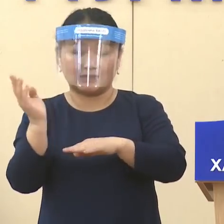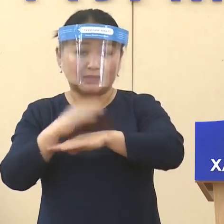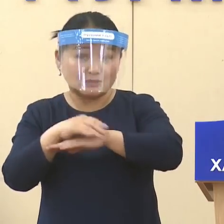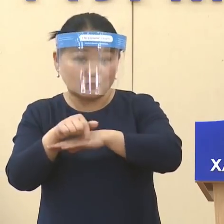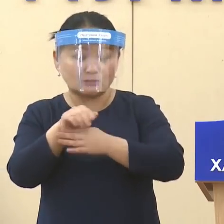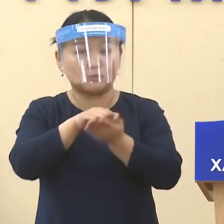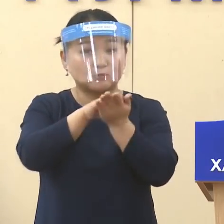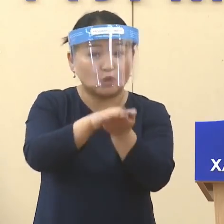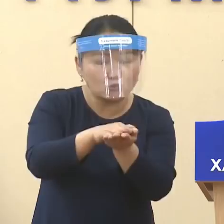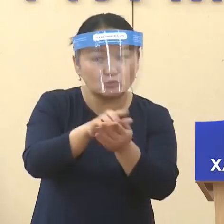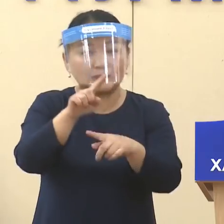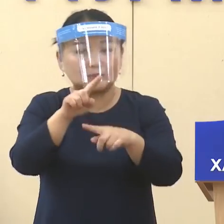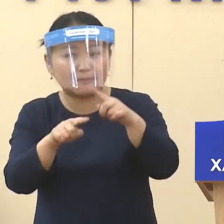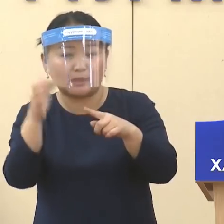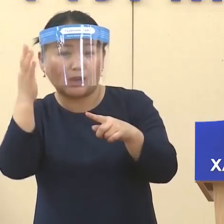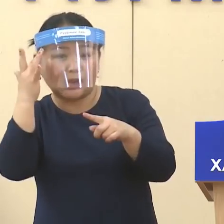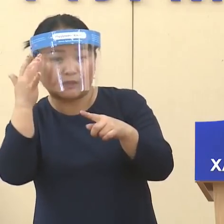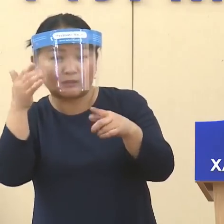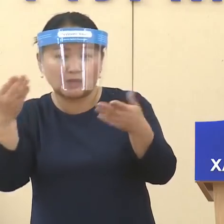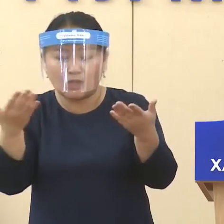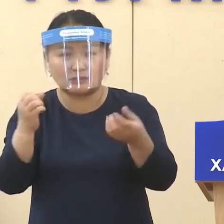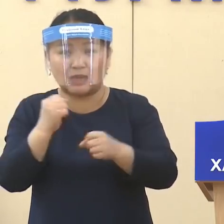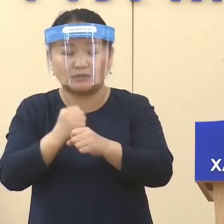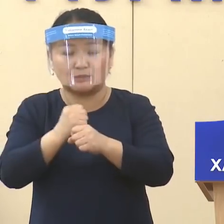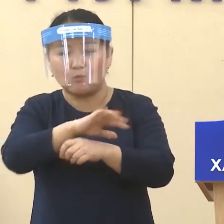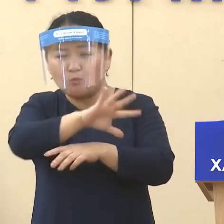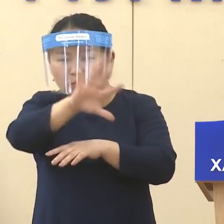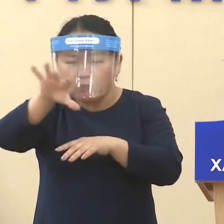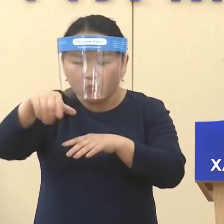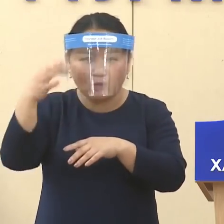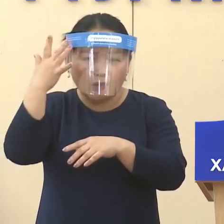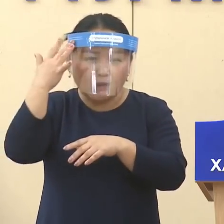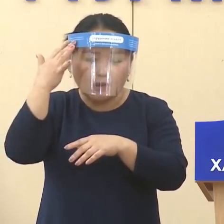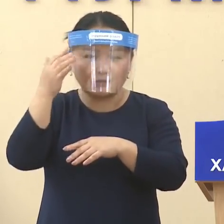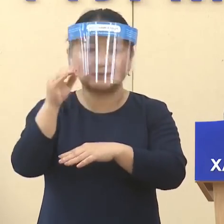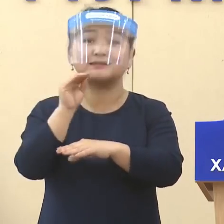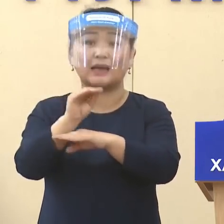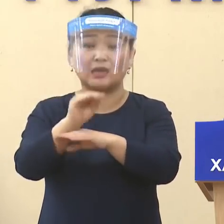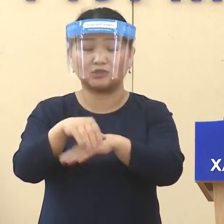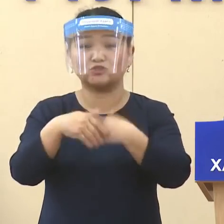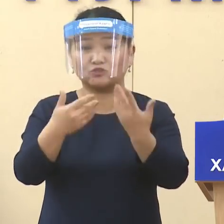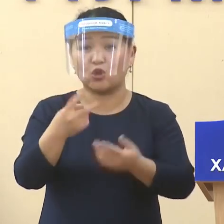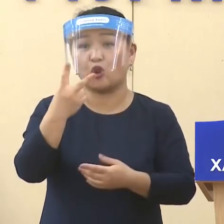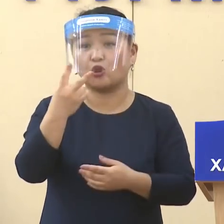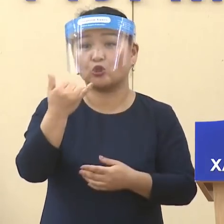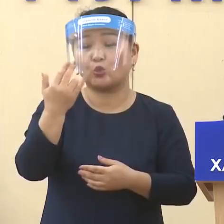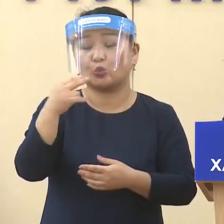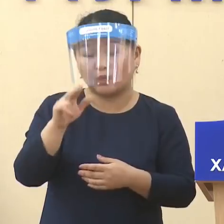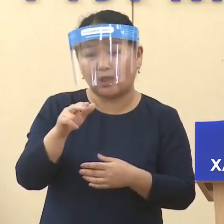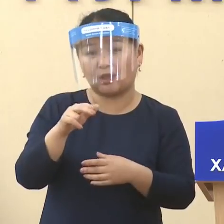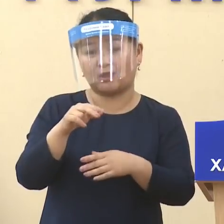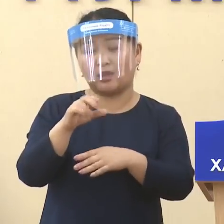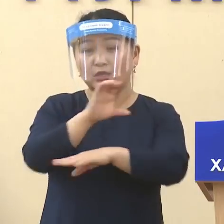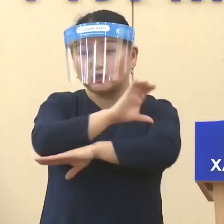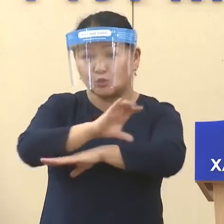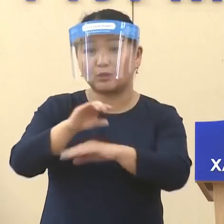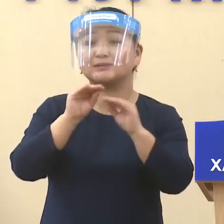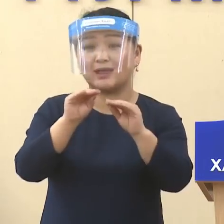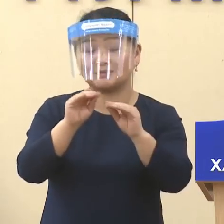буян Улаанбаатар буян компани ажилчдад одоо хоёр удаагийн сургалтыг явуулсан байгаа. За